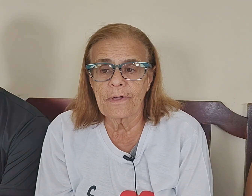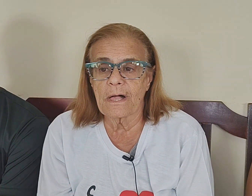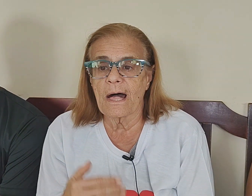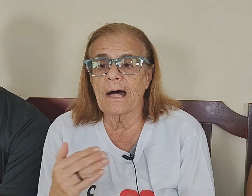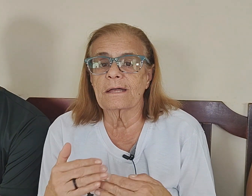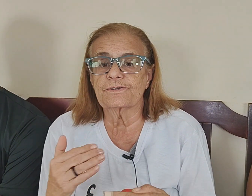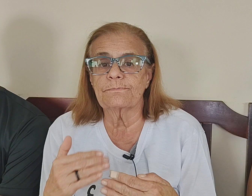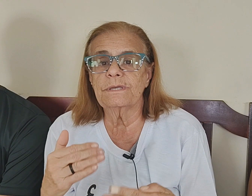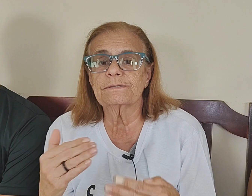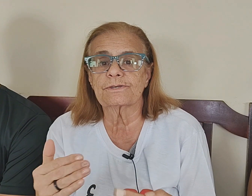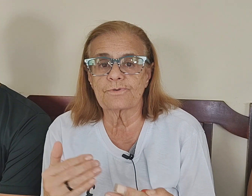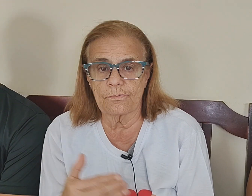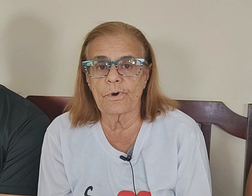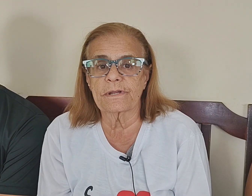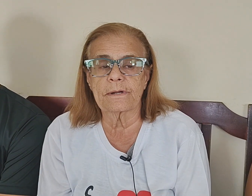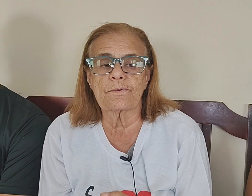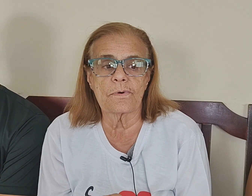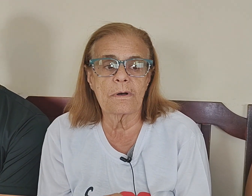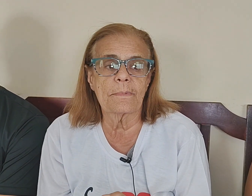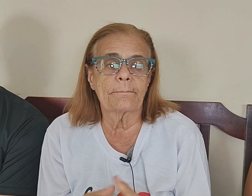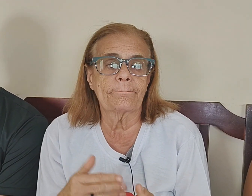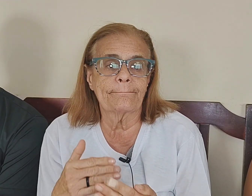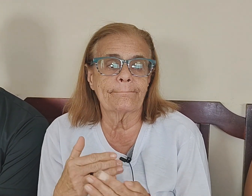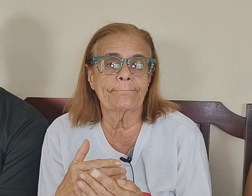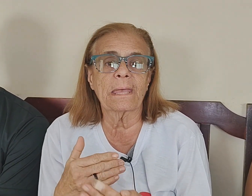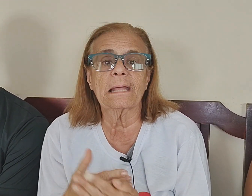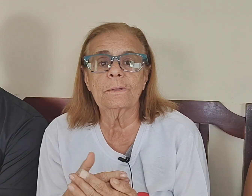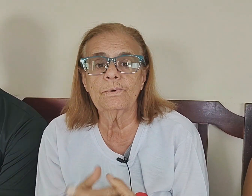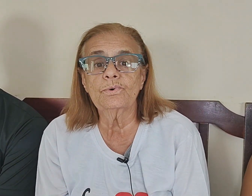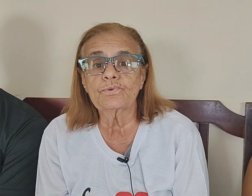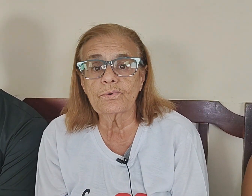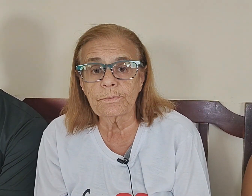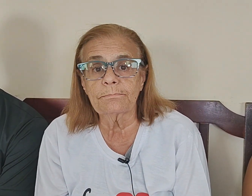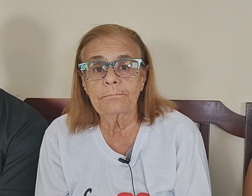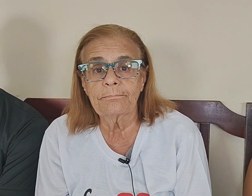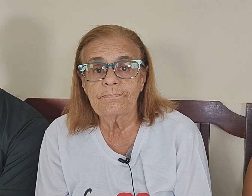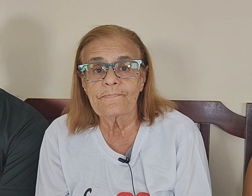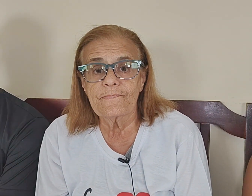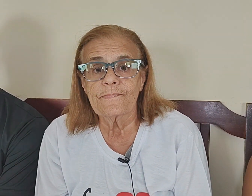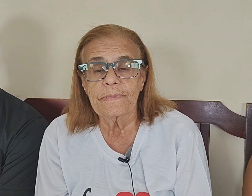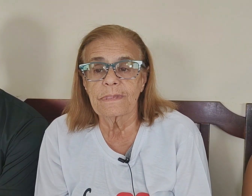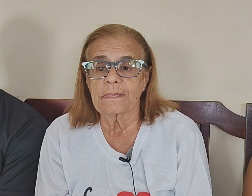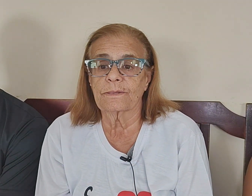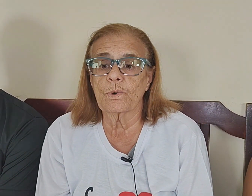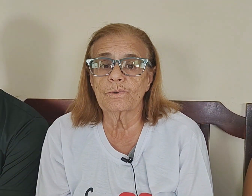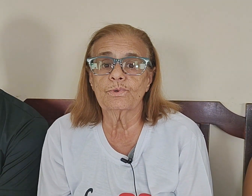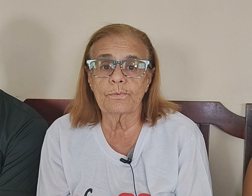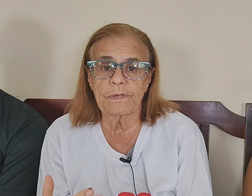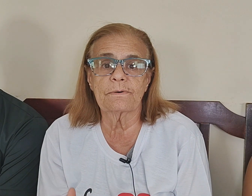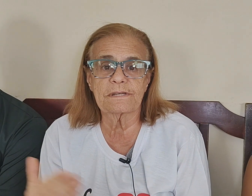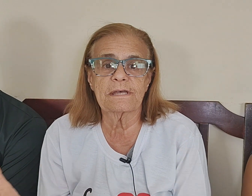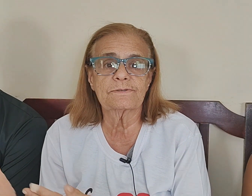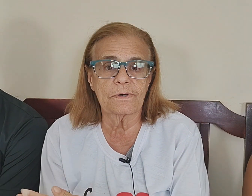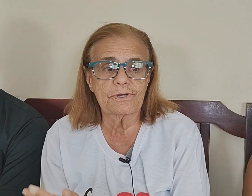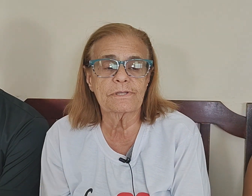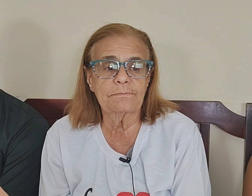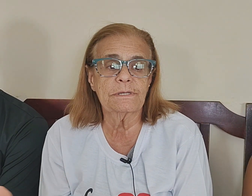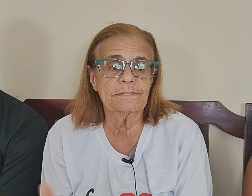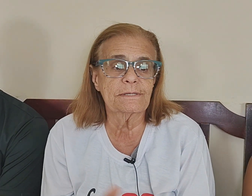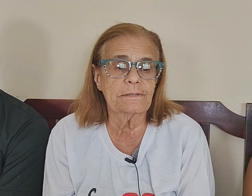acompanhava as missas, que eu moro em Araruama, pelo YouTube. Todo domingo às 10 horas tem missa, então